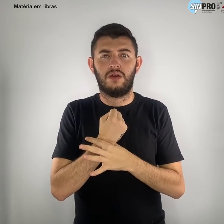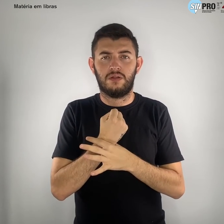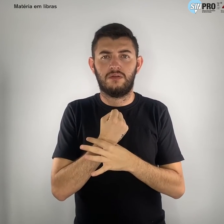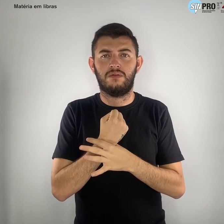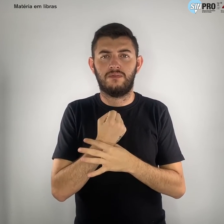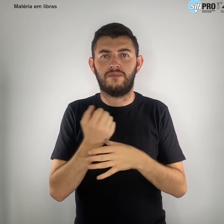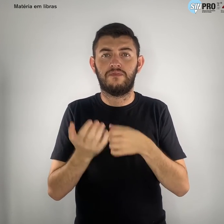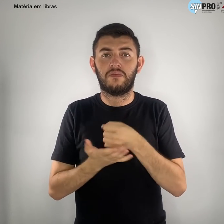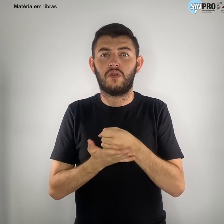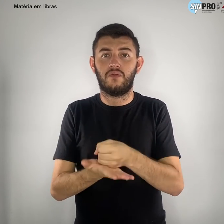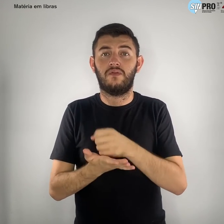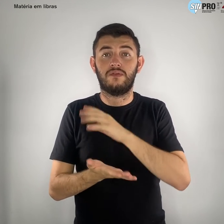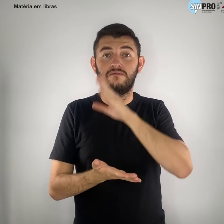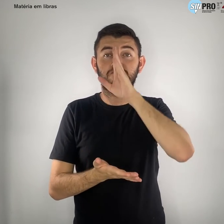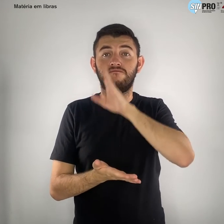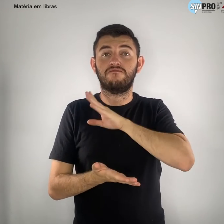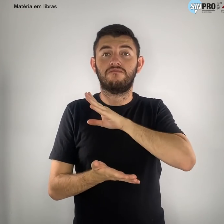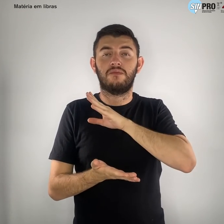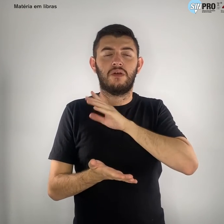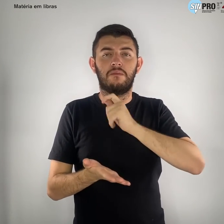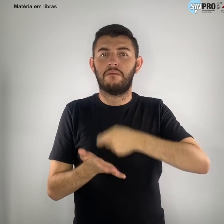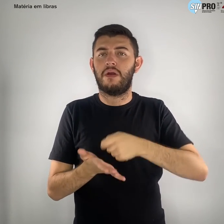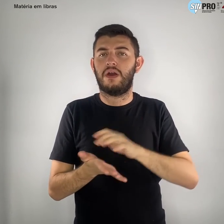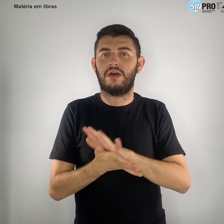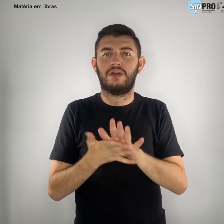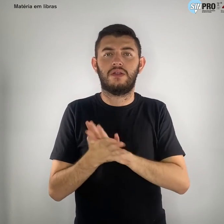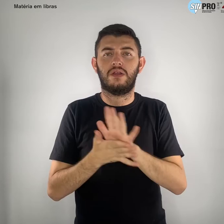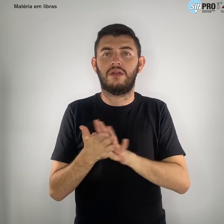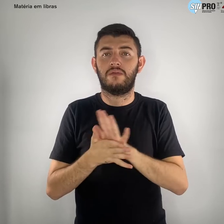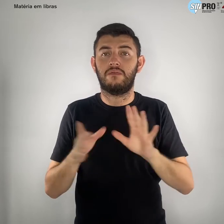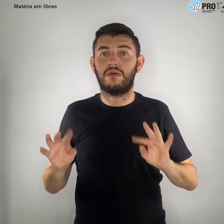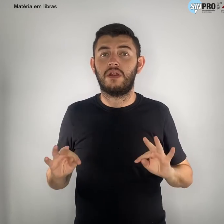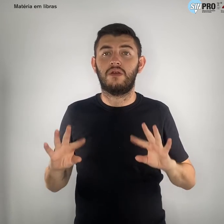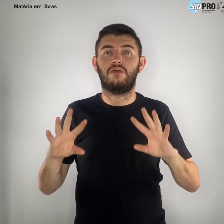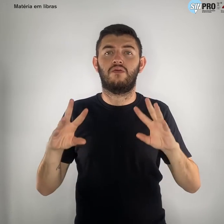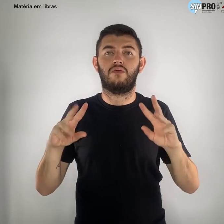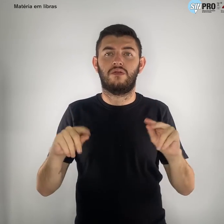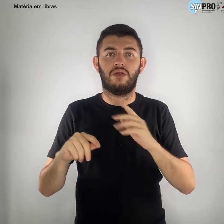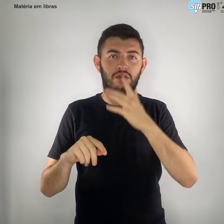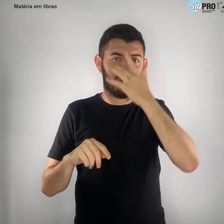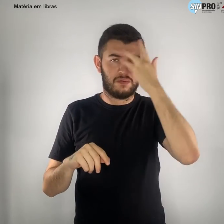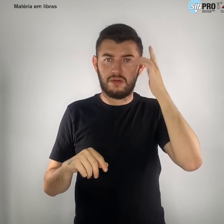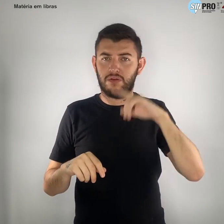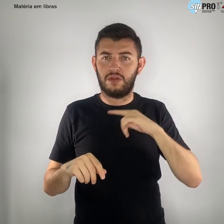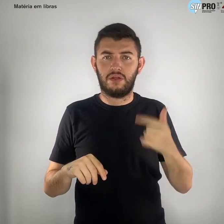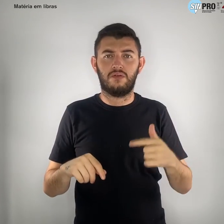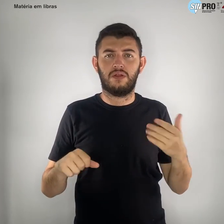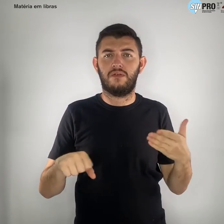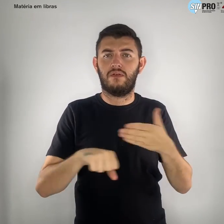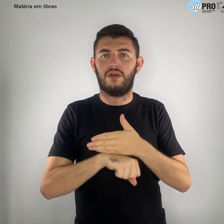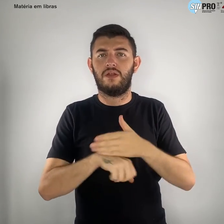oferta gratuita para todos os que a ela não tiveram acesso na idade